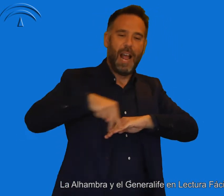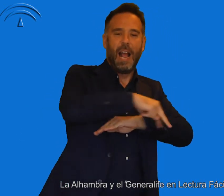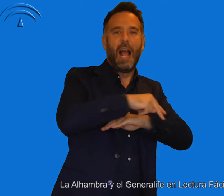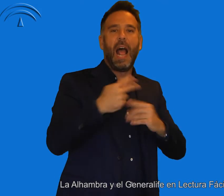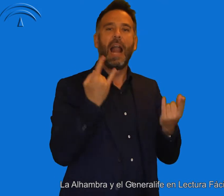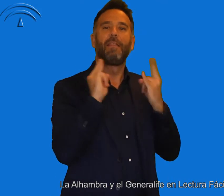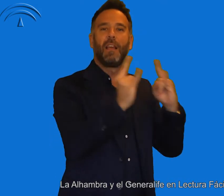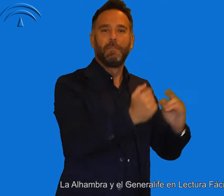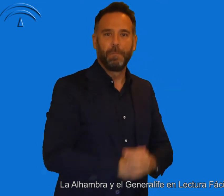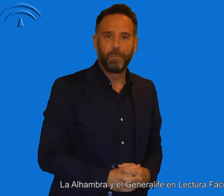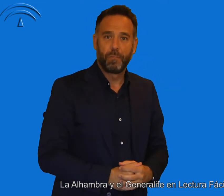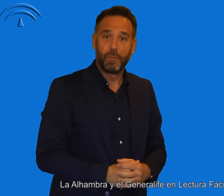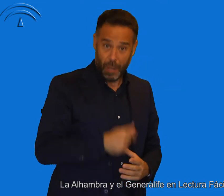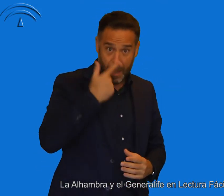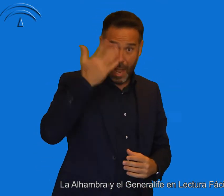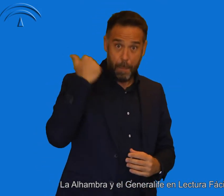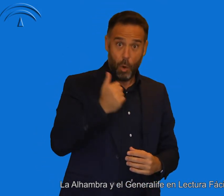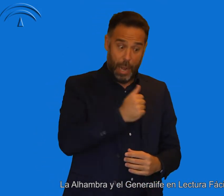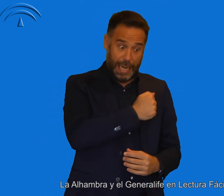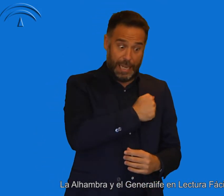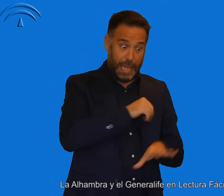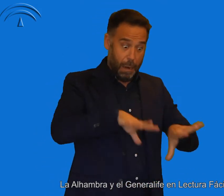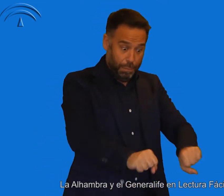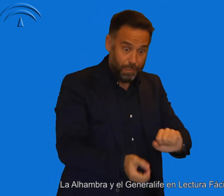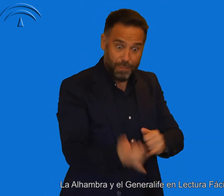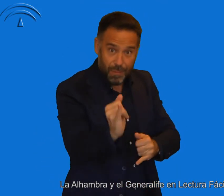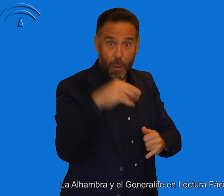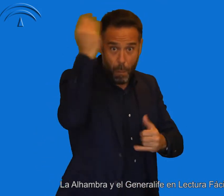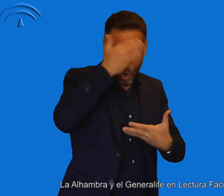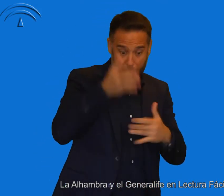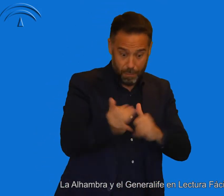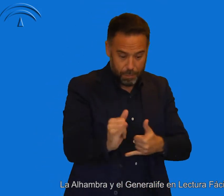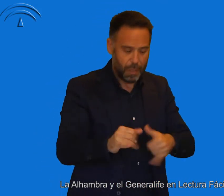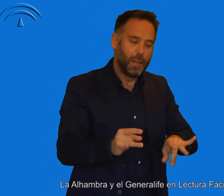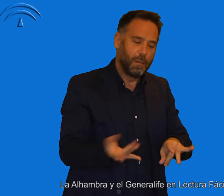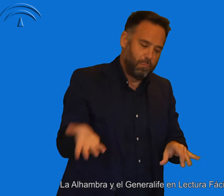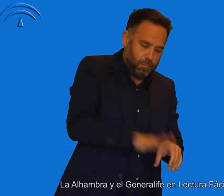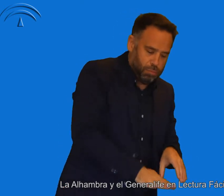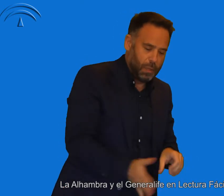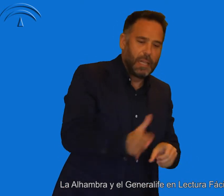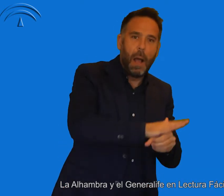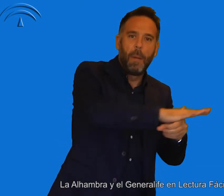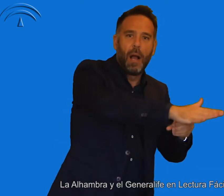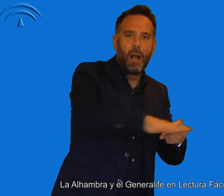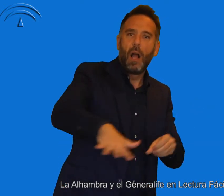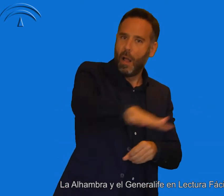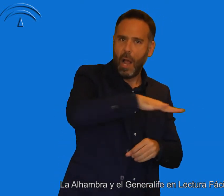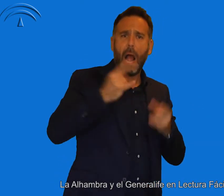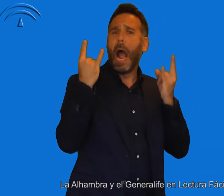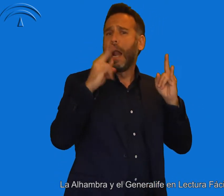A principios del siglo XVII, en época cristiana, el foso se transformó en jardín.